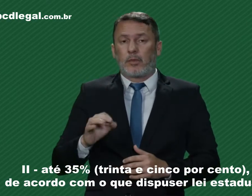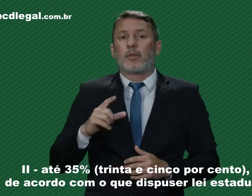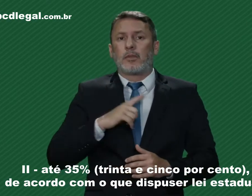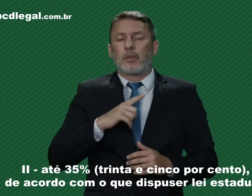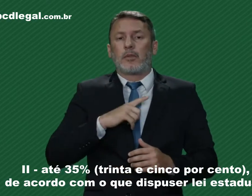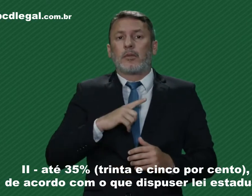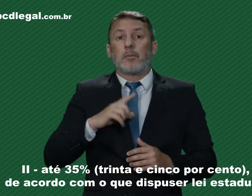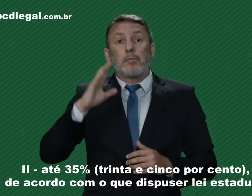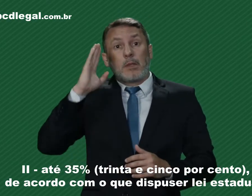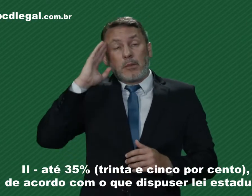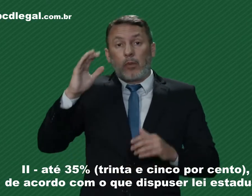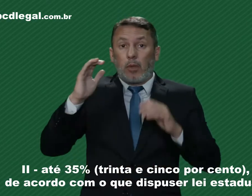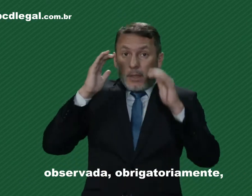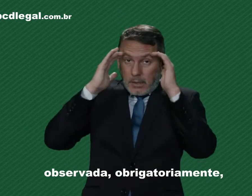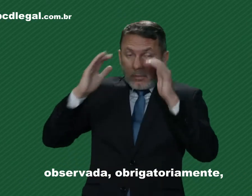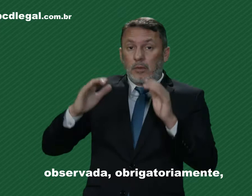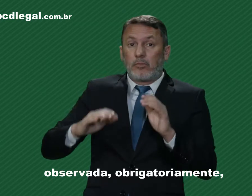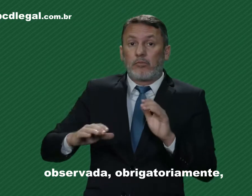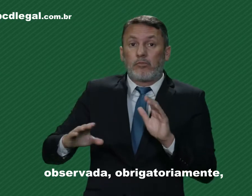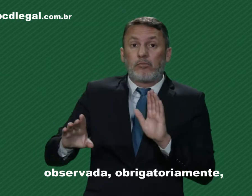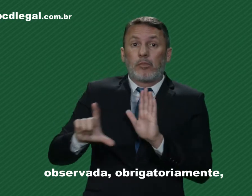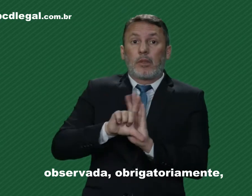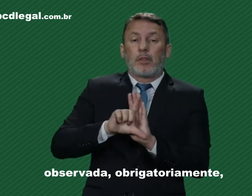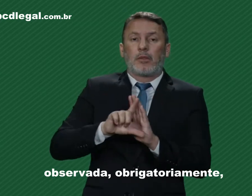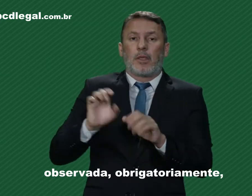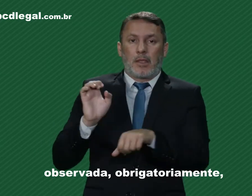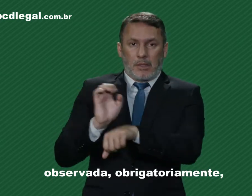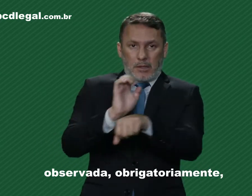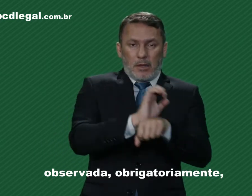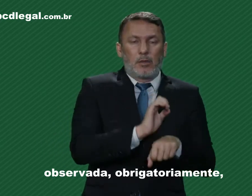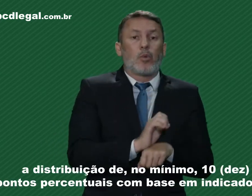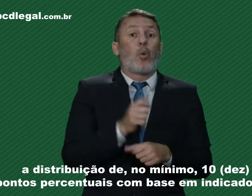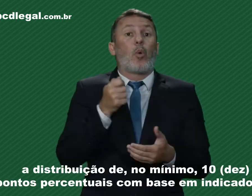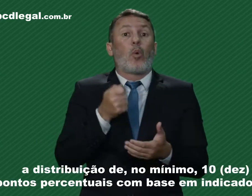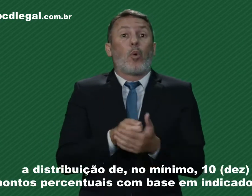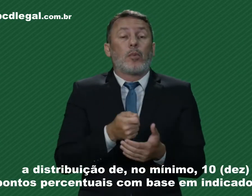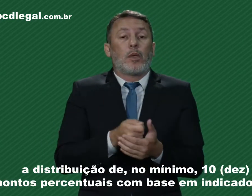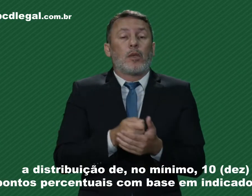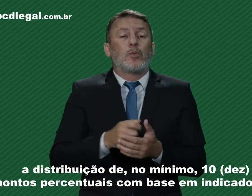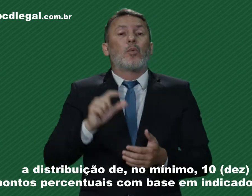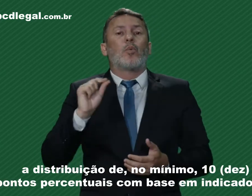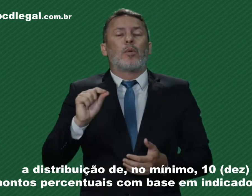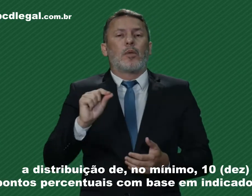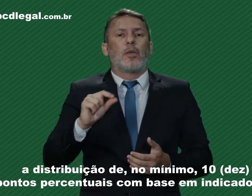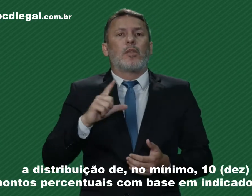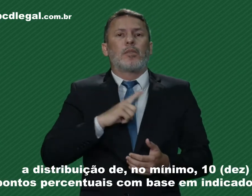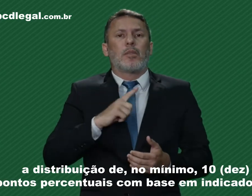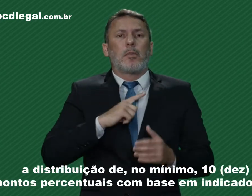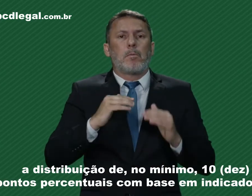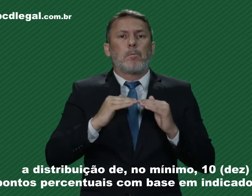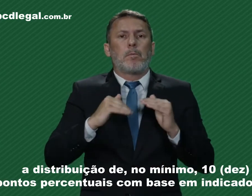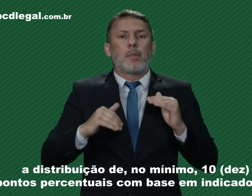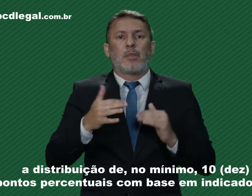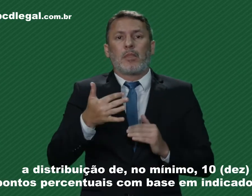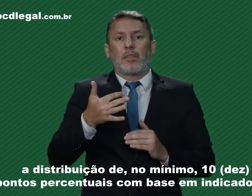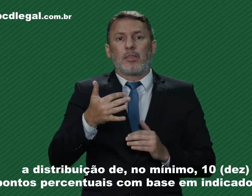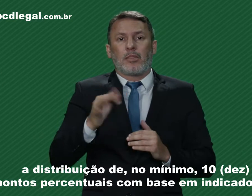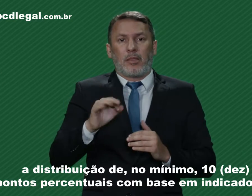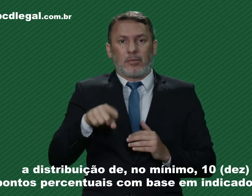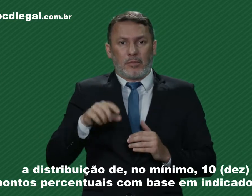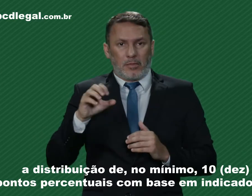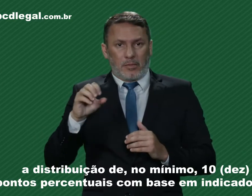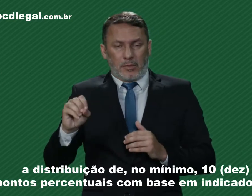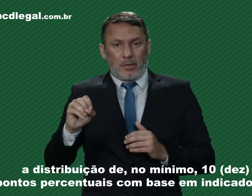o que dispuser lei estadual, observada, obrigatoriamente, a distribuição de, no mínimo, 10